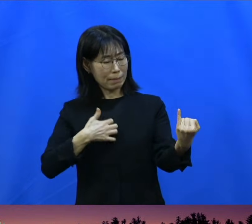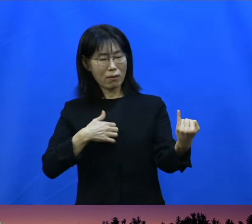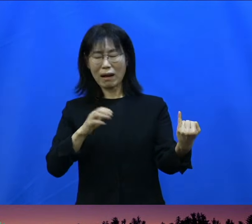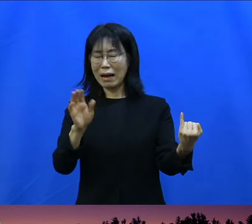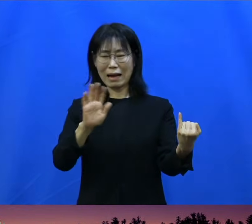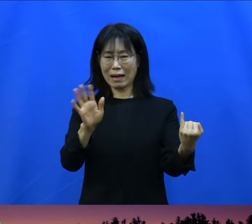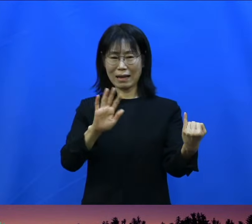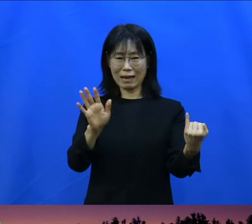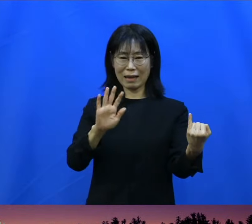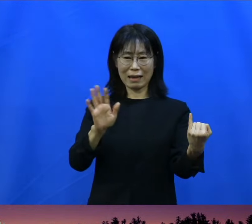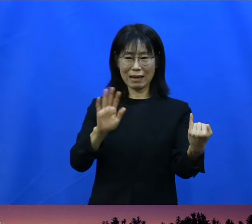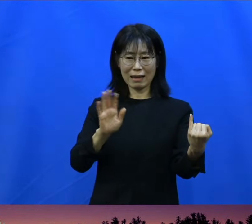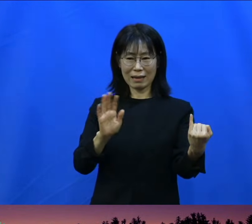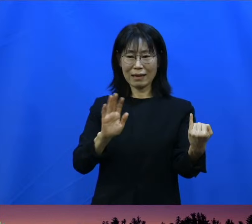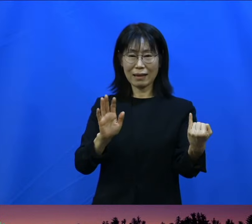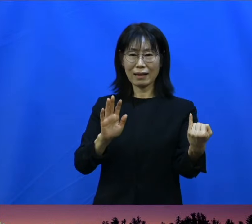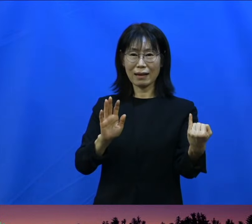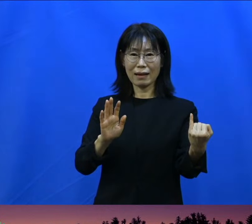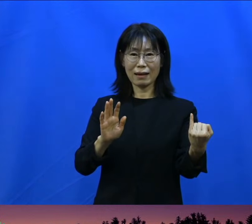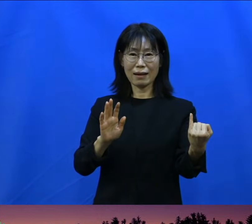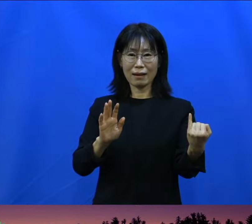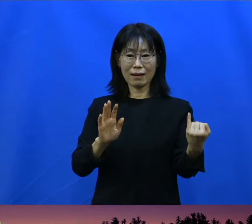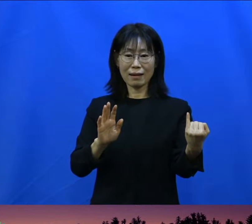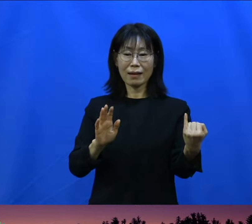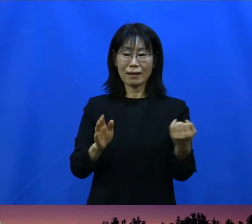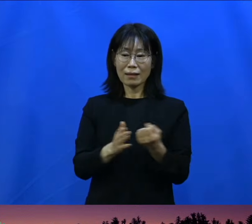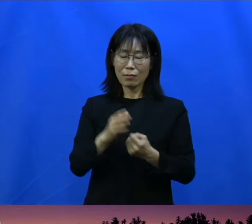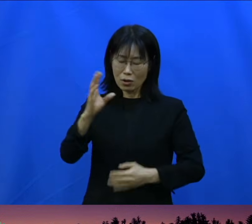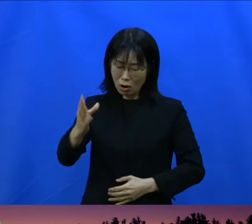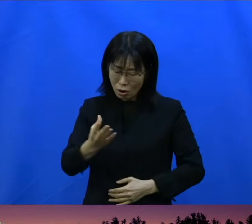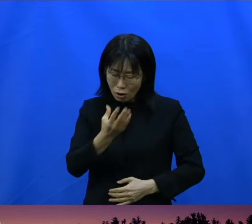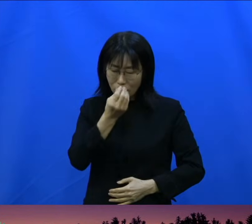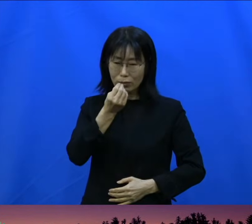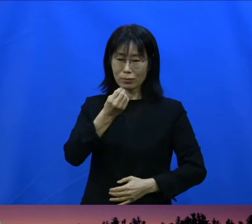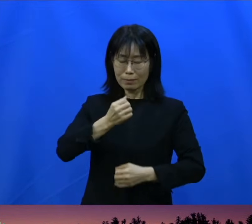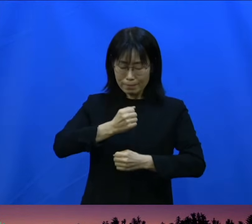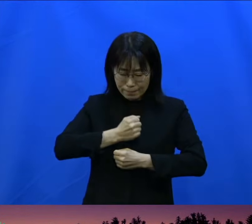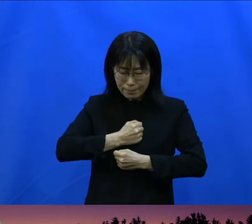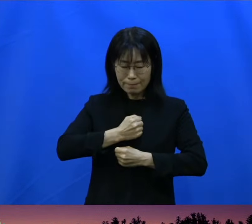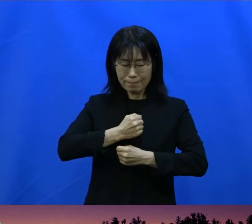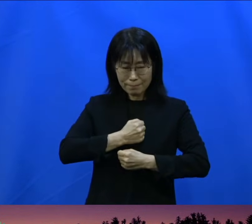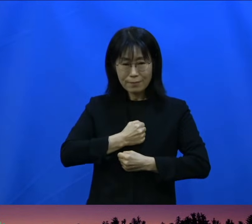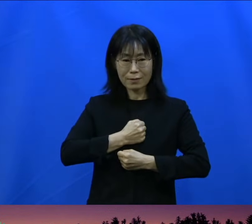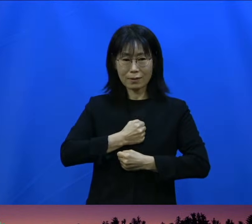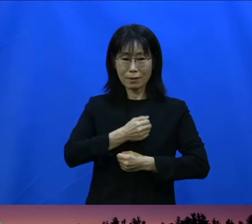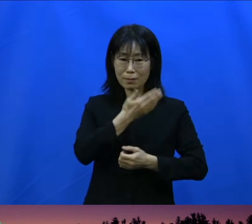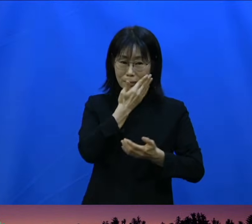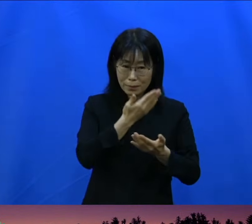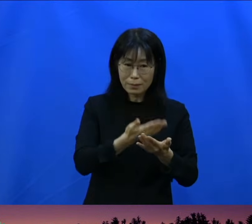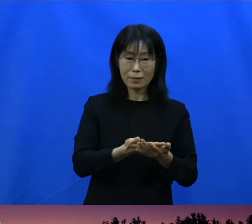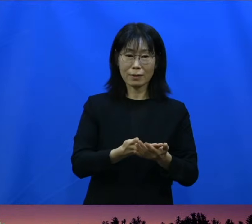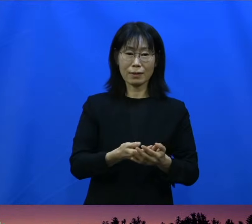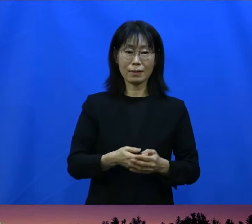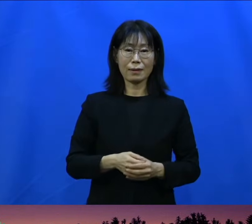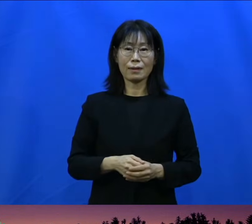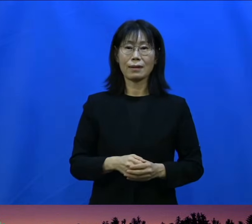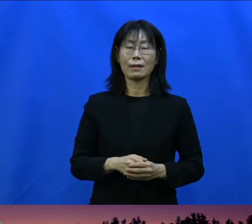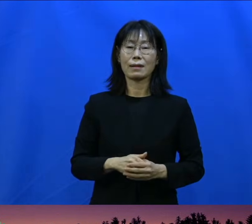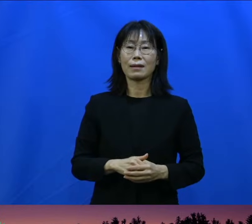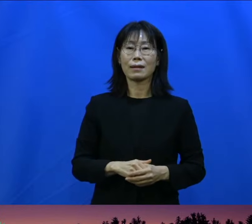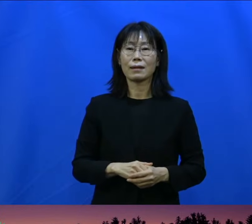내가 나의 눈을 다른 곳으로 돌리는 순간 거룩은 날아가는 거예요. 이 거룩을 지키는 것이 친밀함의 핵심입니다.